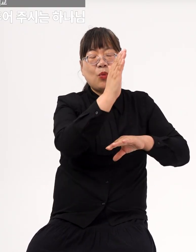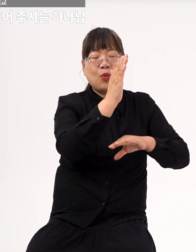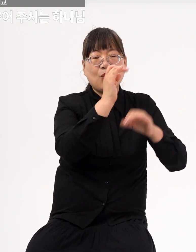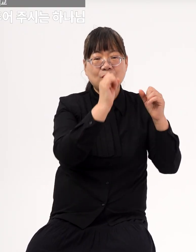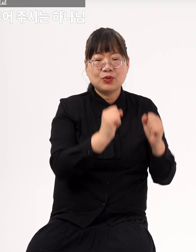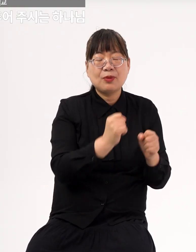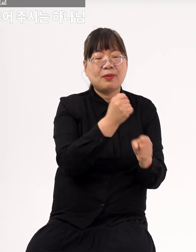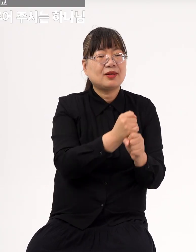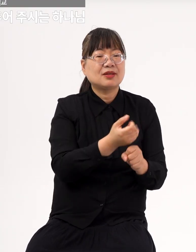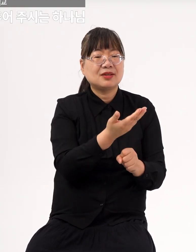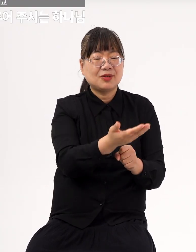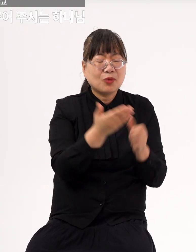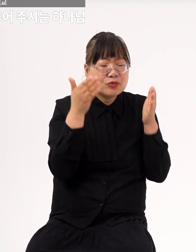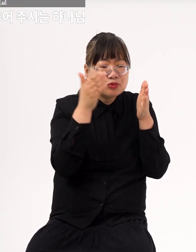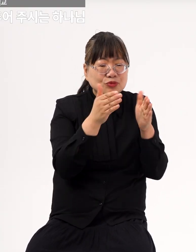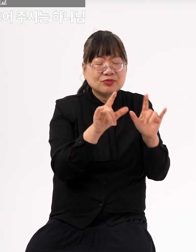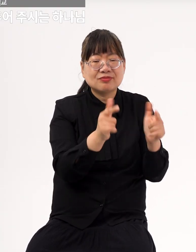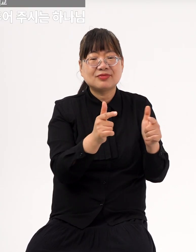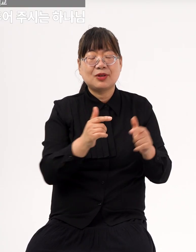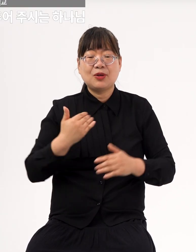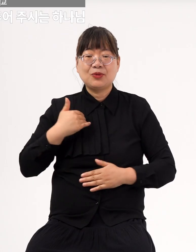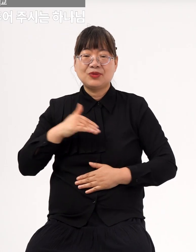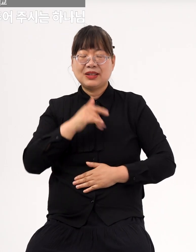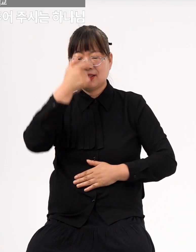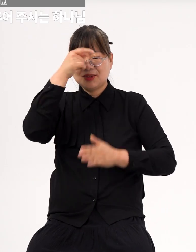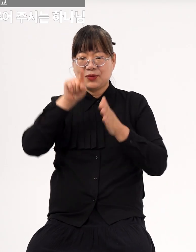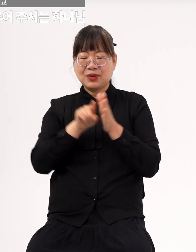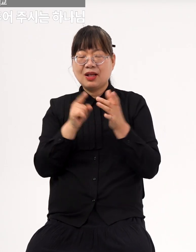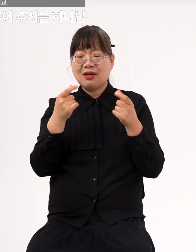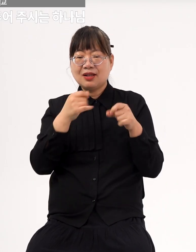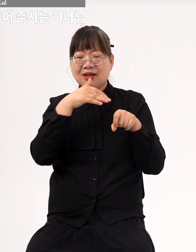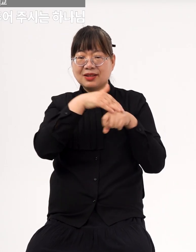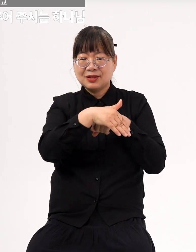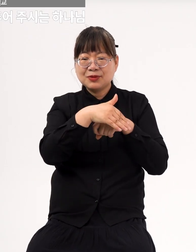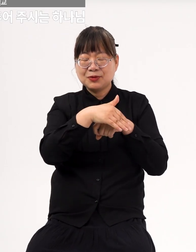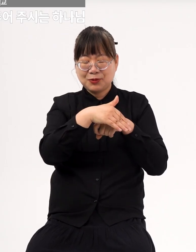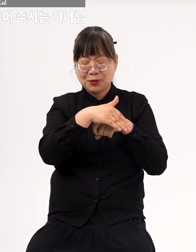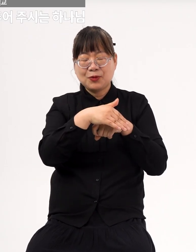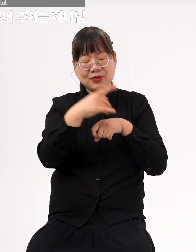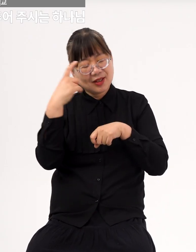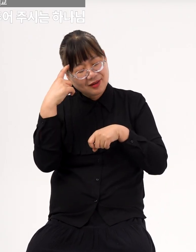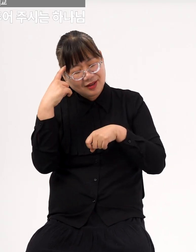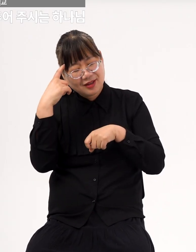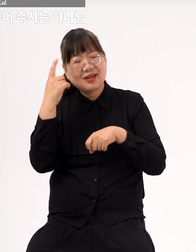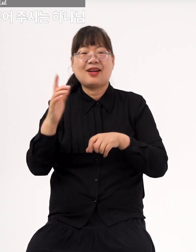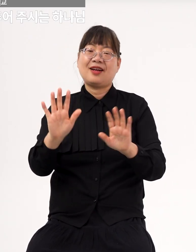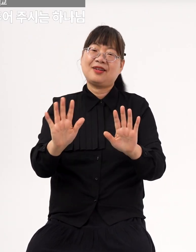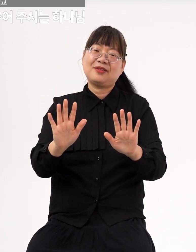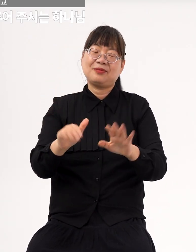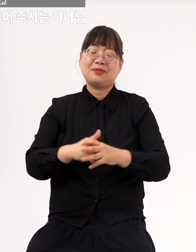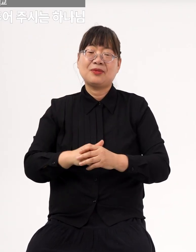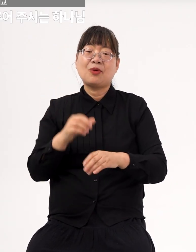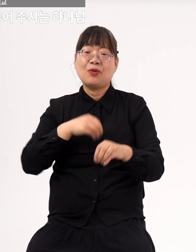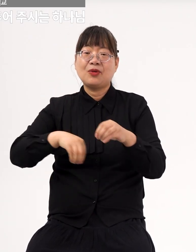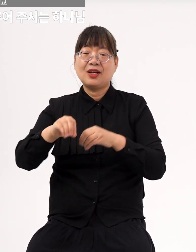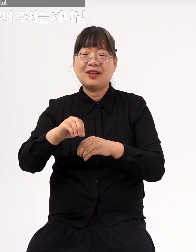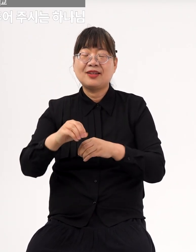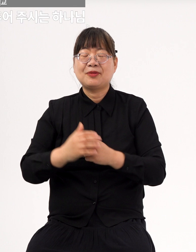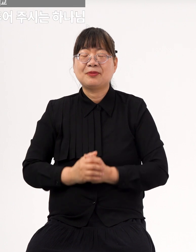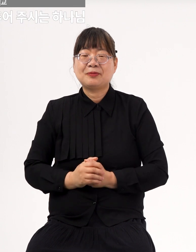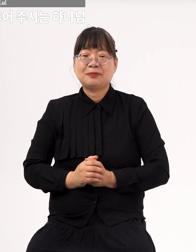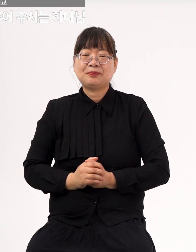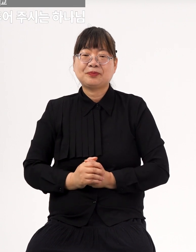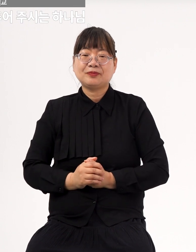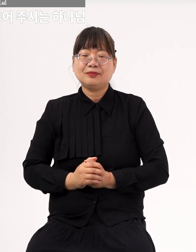게 초점이 아니에요. 자꾸 우리는 기독교를 그런 식으로 요구를 합니다. 오히려